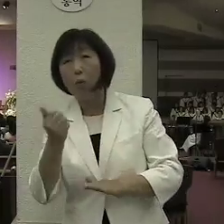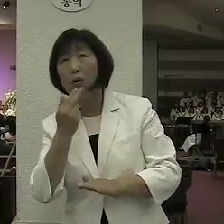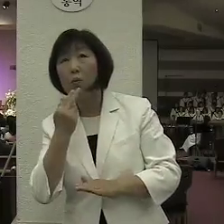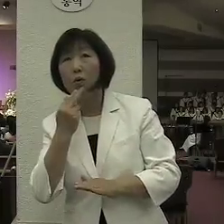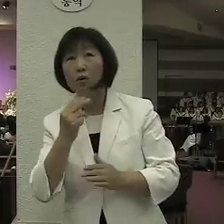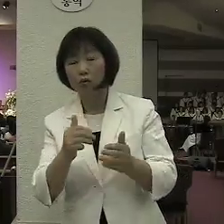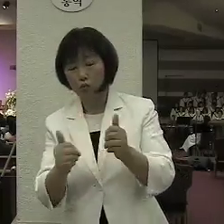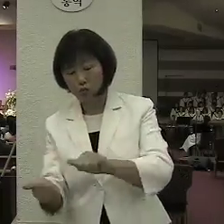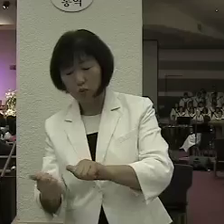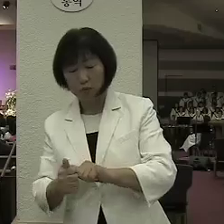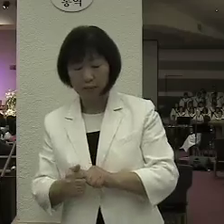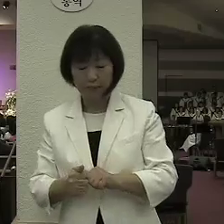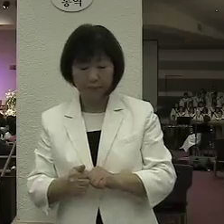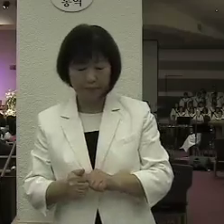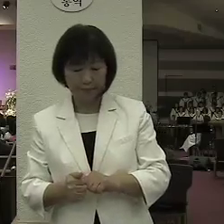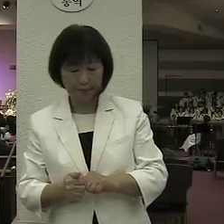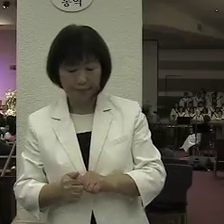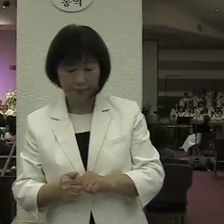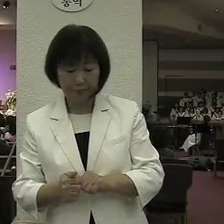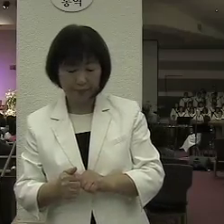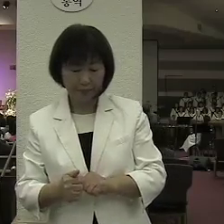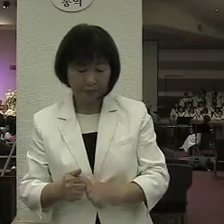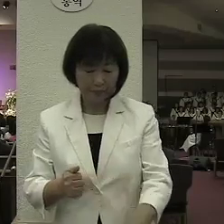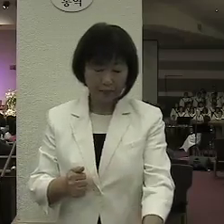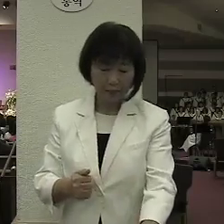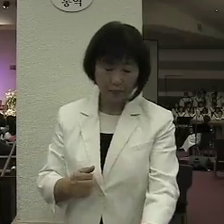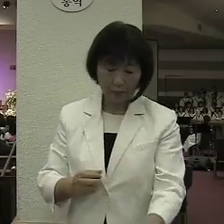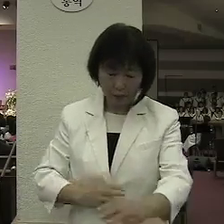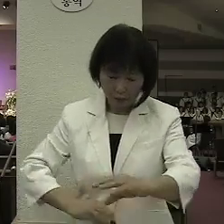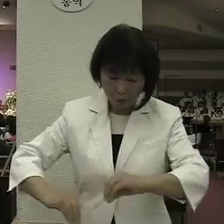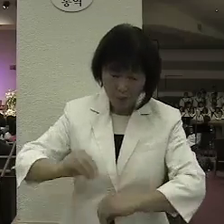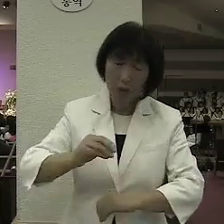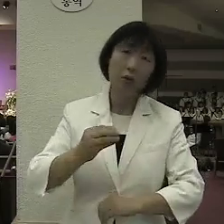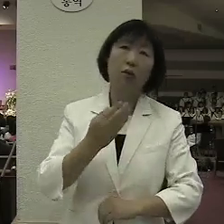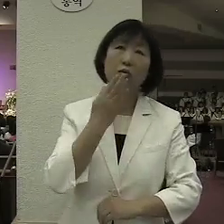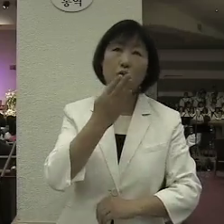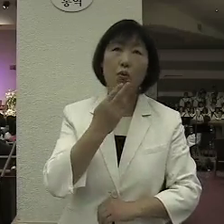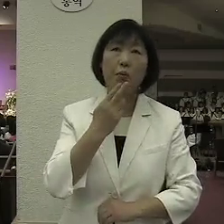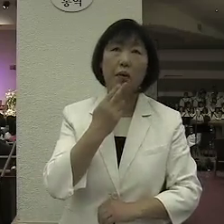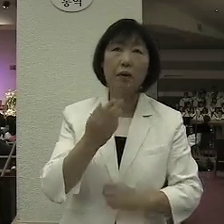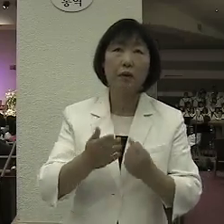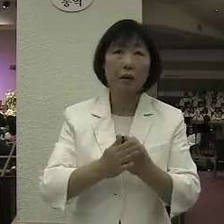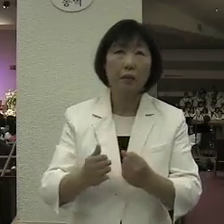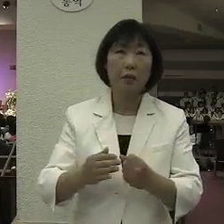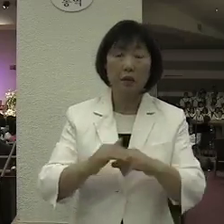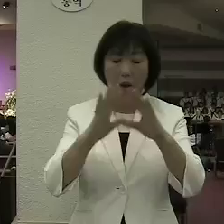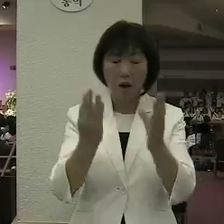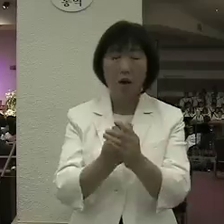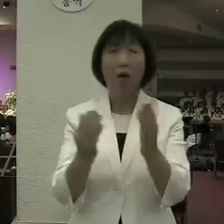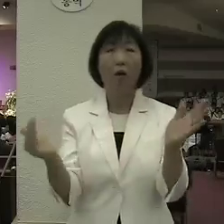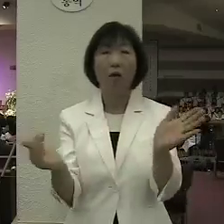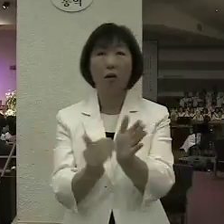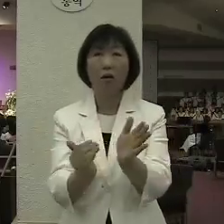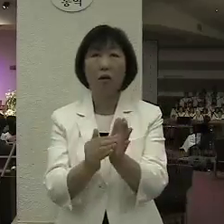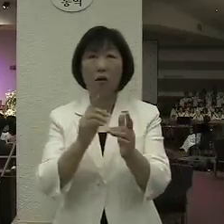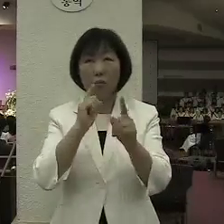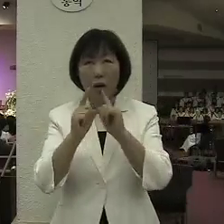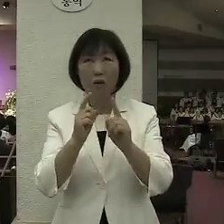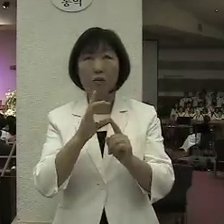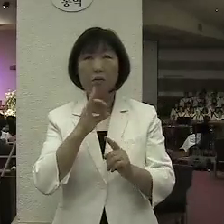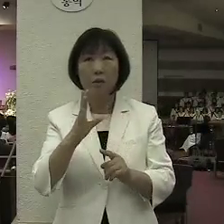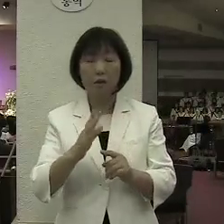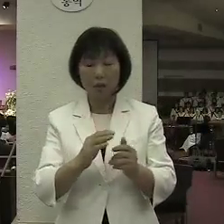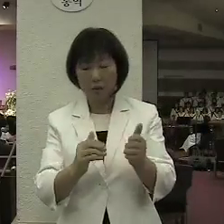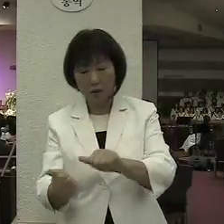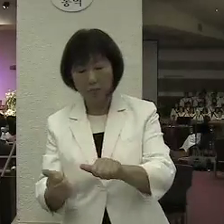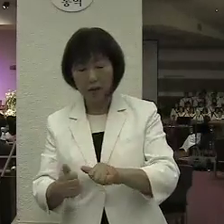때 천사들이 나타나 주신 말씀, 울지 말아라. 울지 말아라. 절망과 소망이 없을